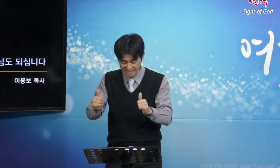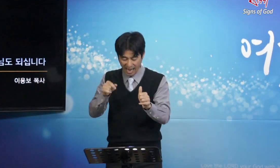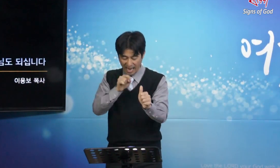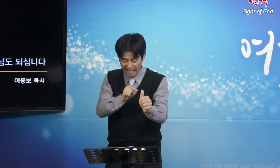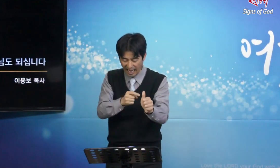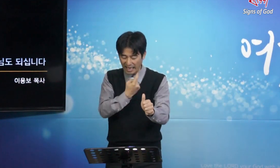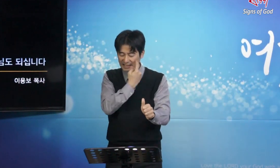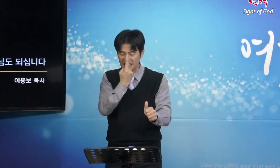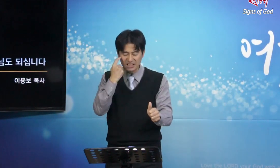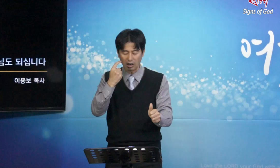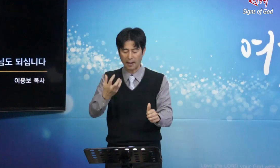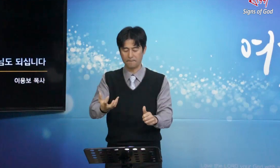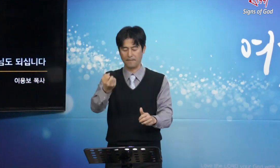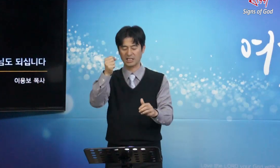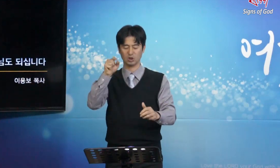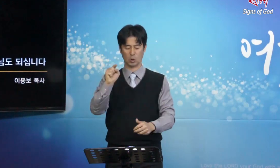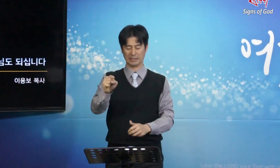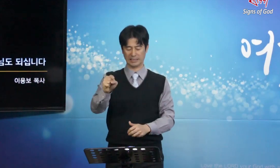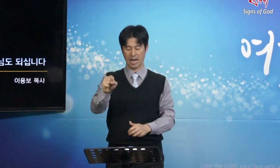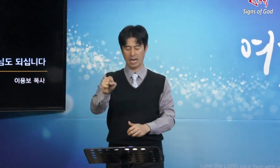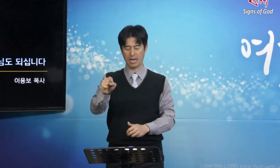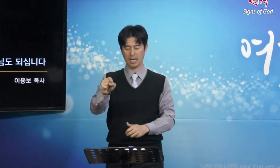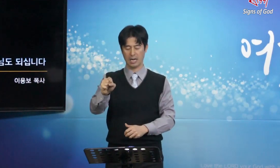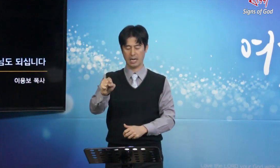율법과 선지자에게 증거를 받는 것이다.